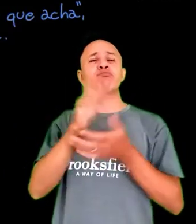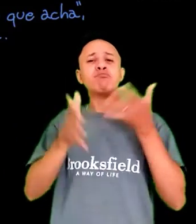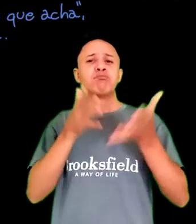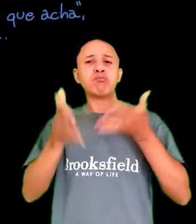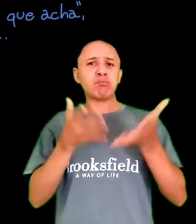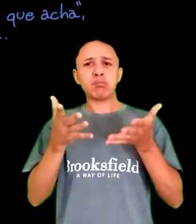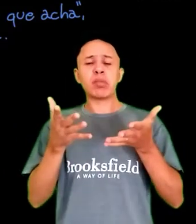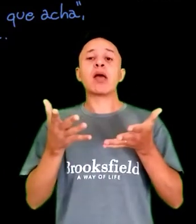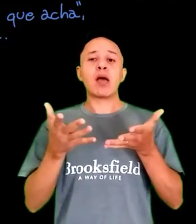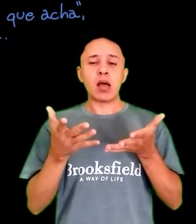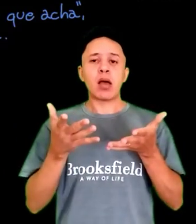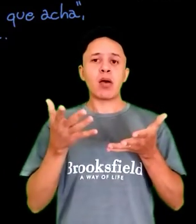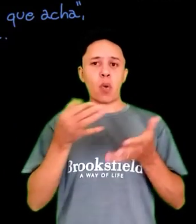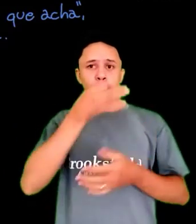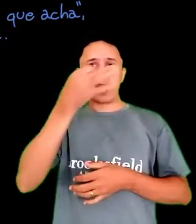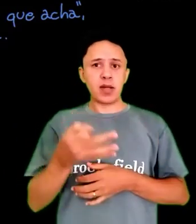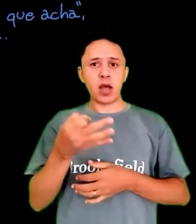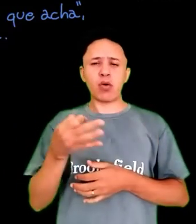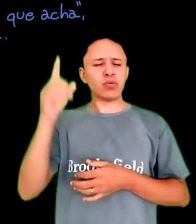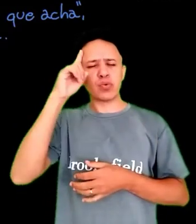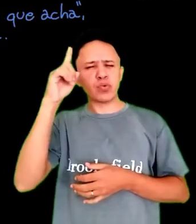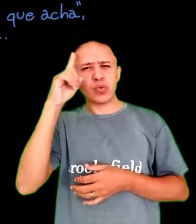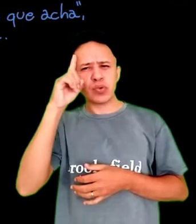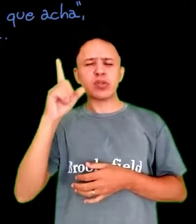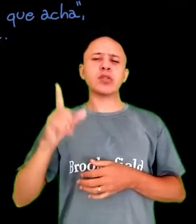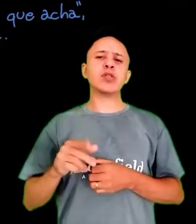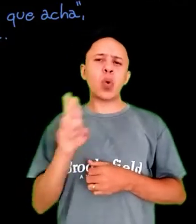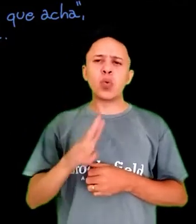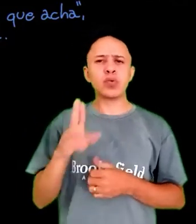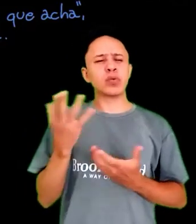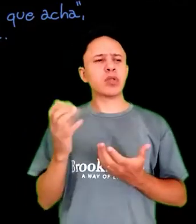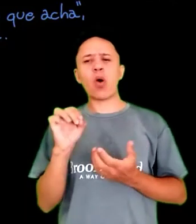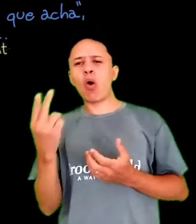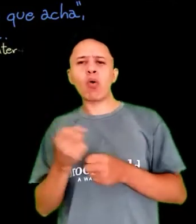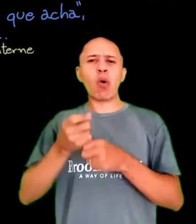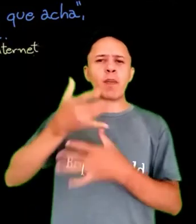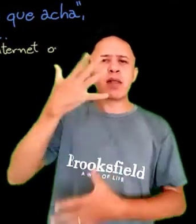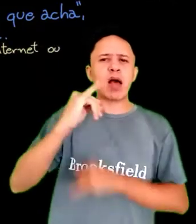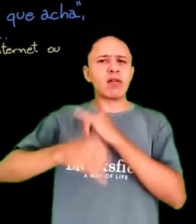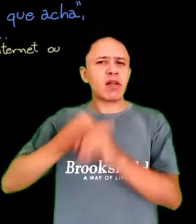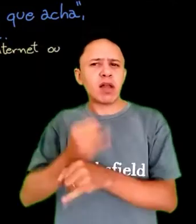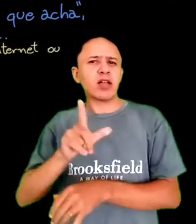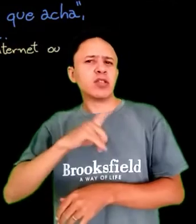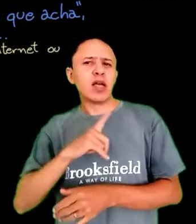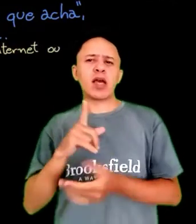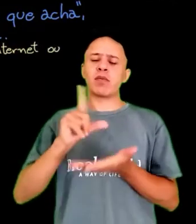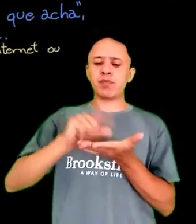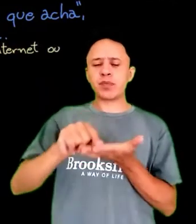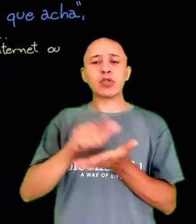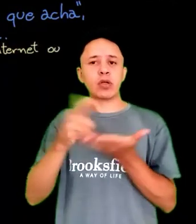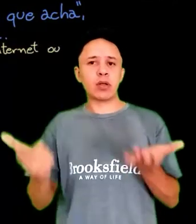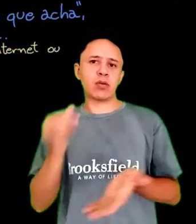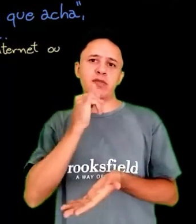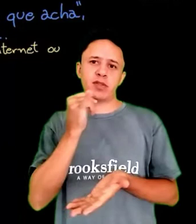sobre alguma coisa. Opiniões transmitimos não apenas no nosso dia a dia, mas também em comentários na internet ou